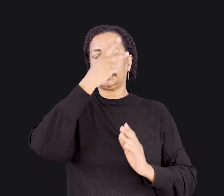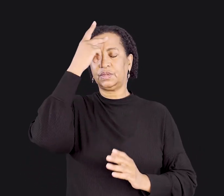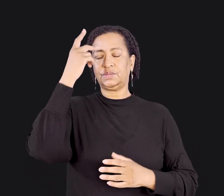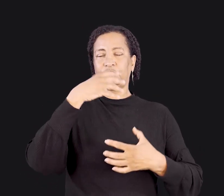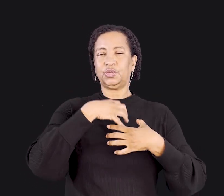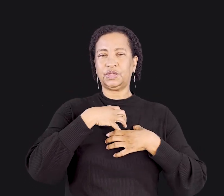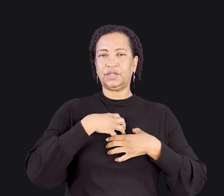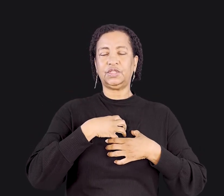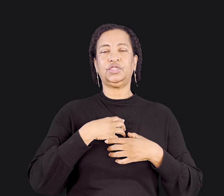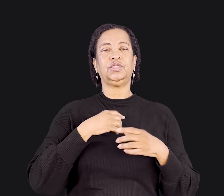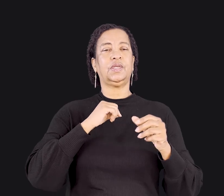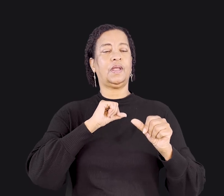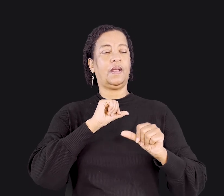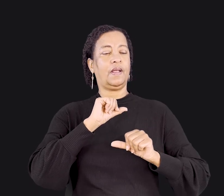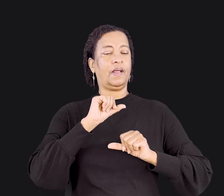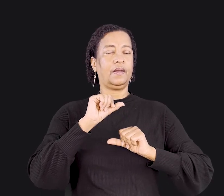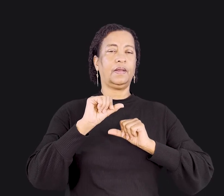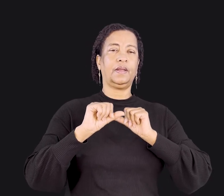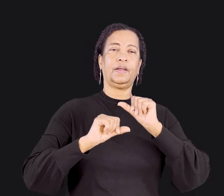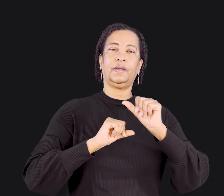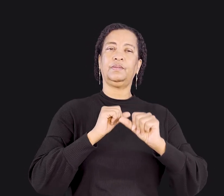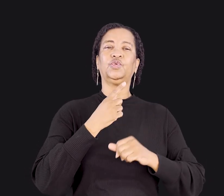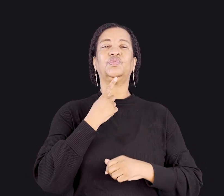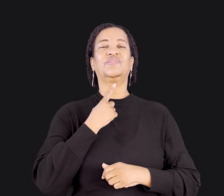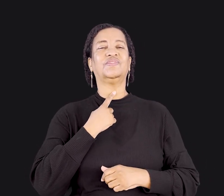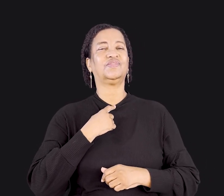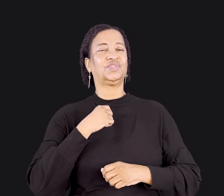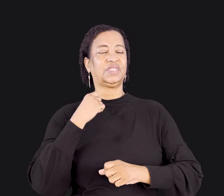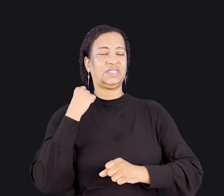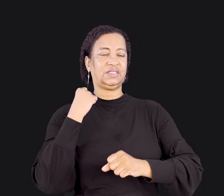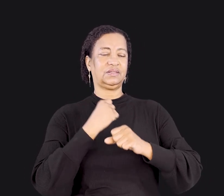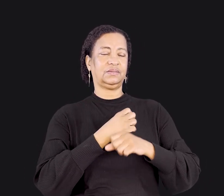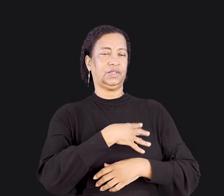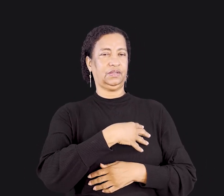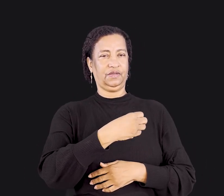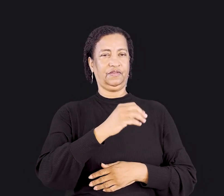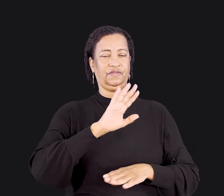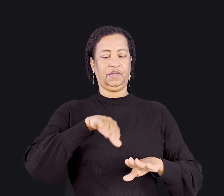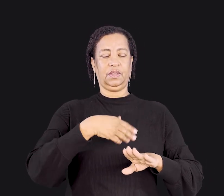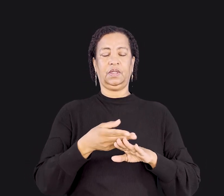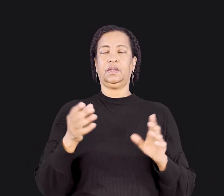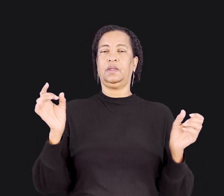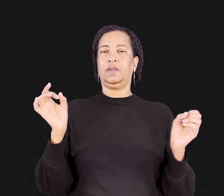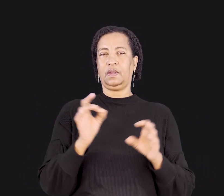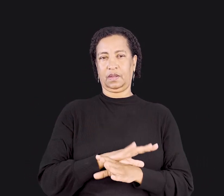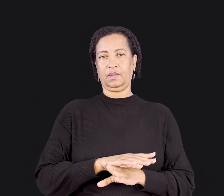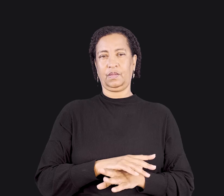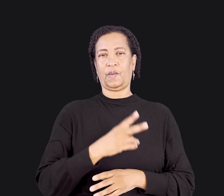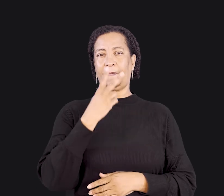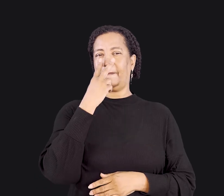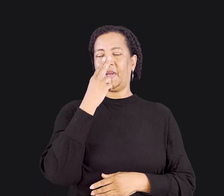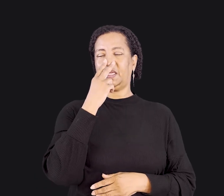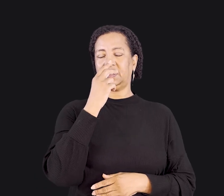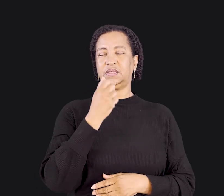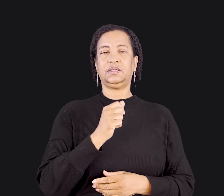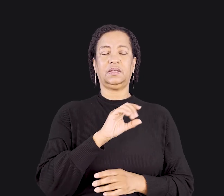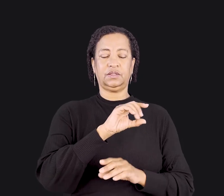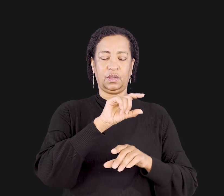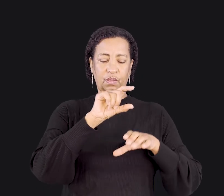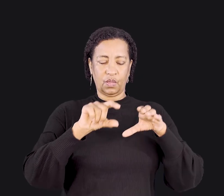pessoas, a compulsão contra a sua filhinha foi passando, até acabar. Foi como tirar ar de um pneu que estava prestes